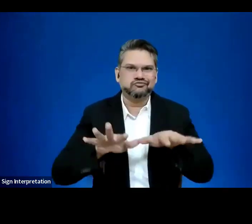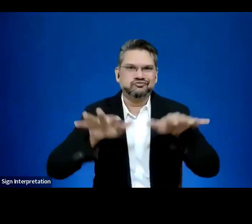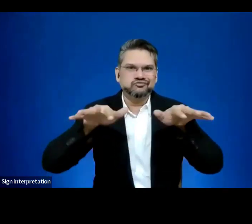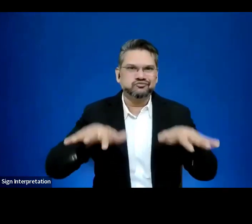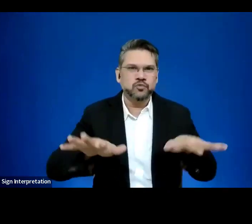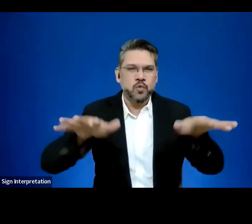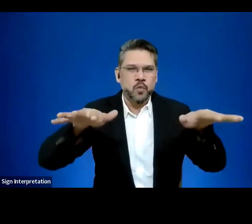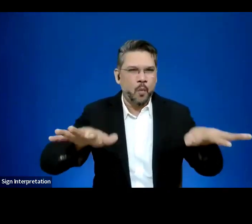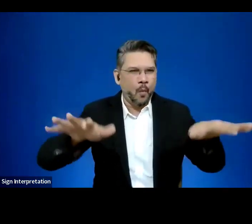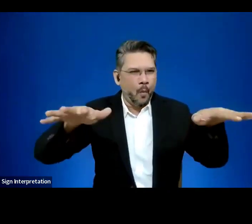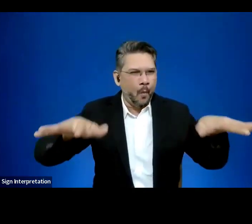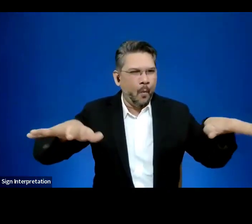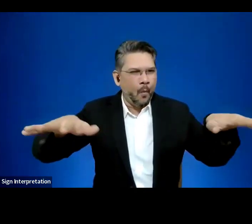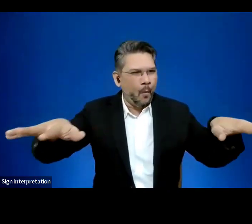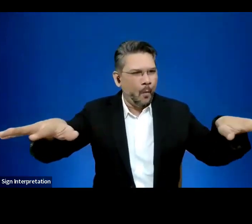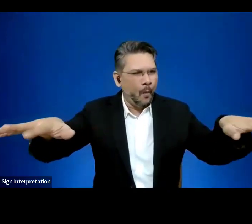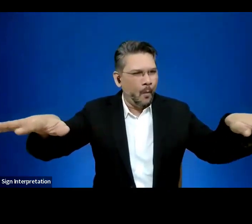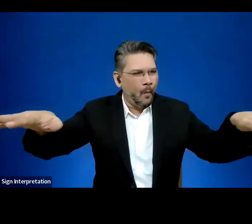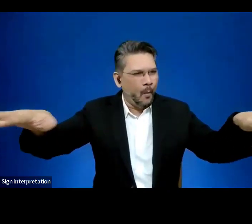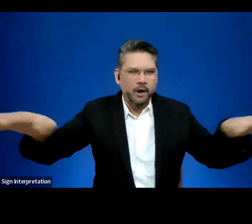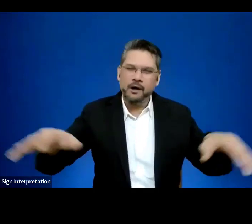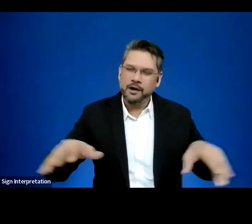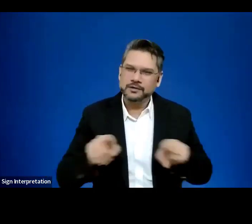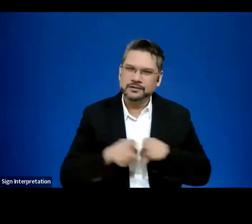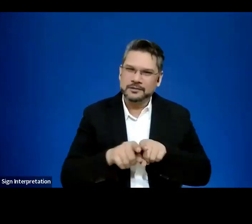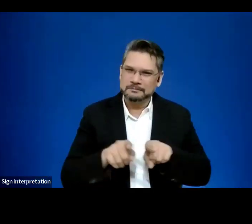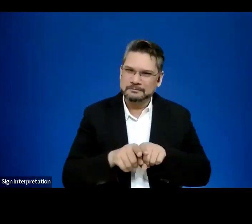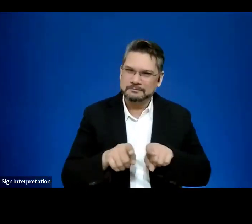就像他的这些经验，